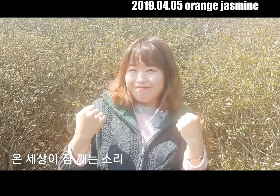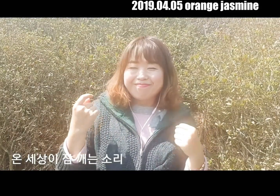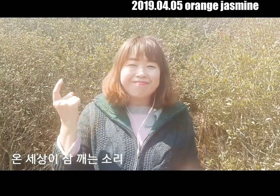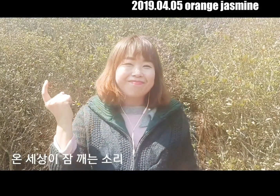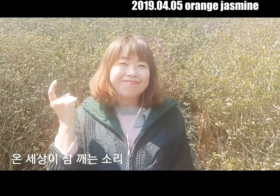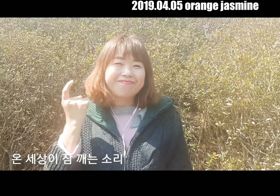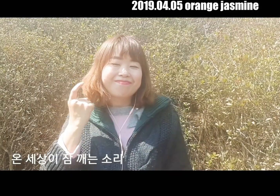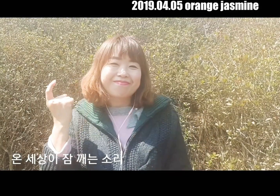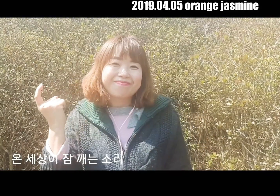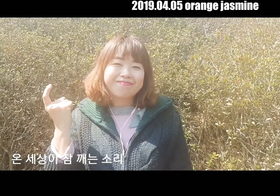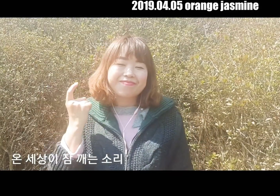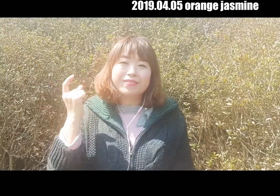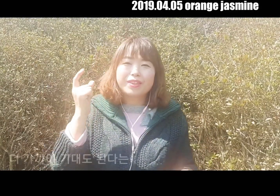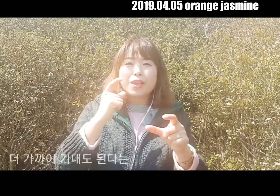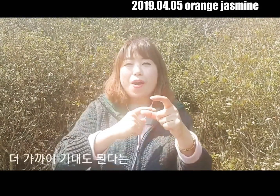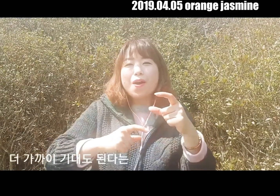소리 더